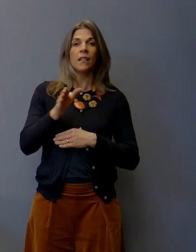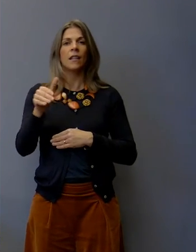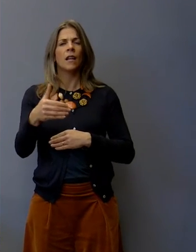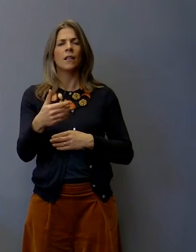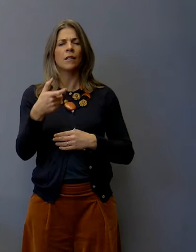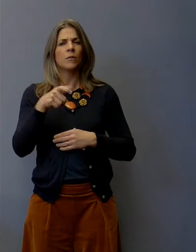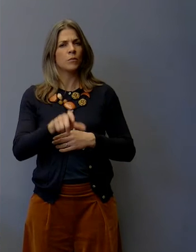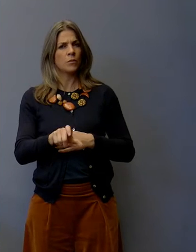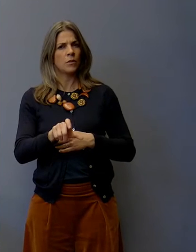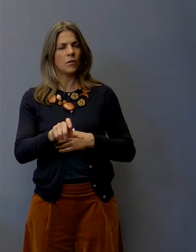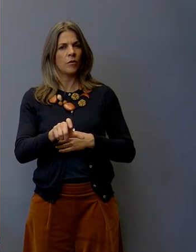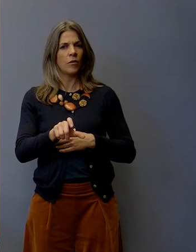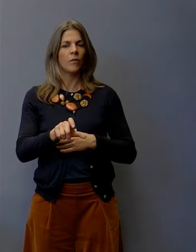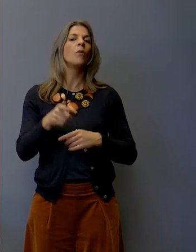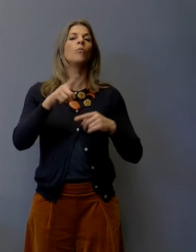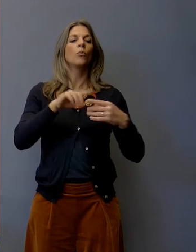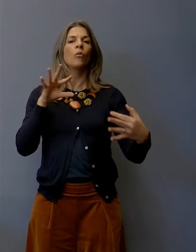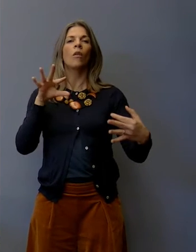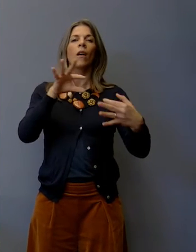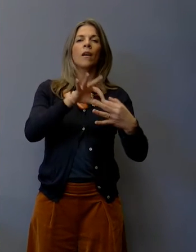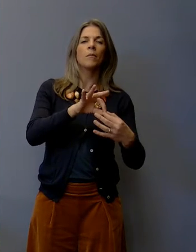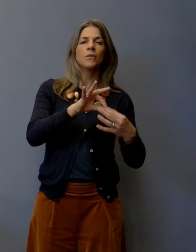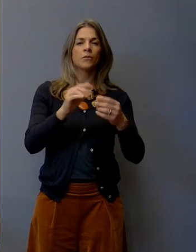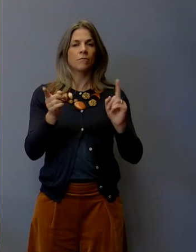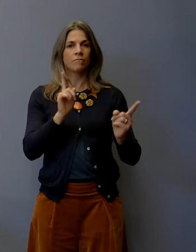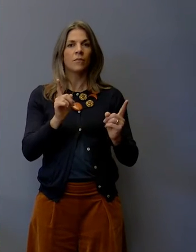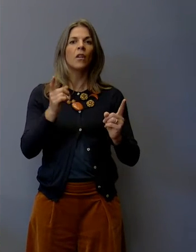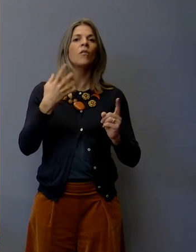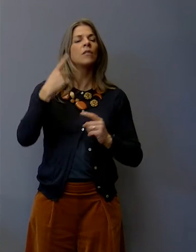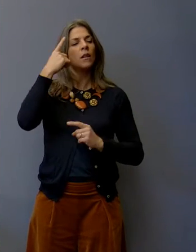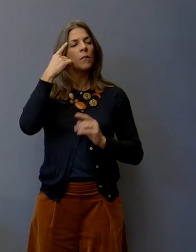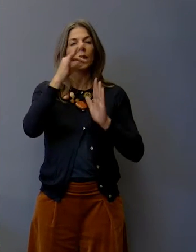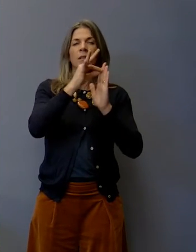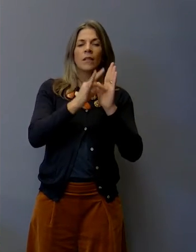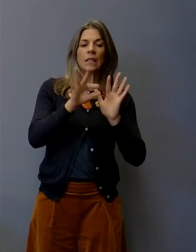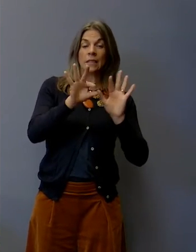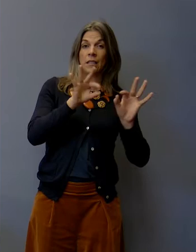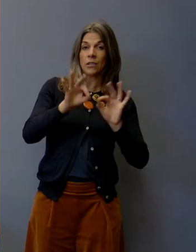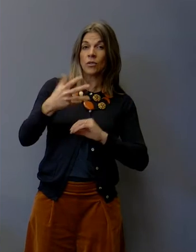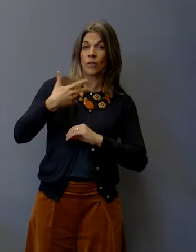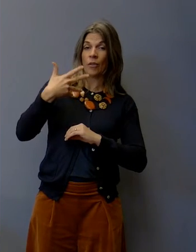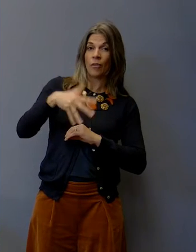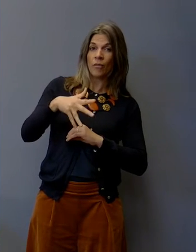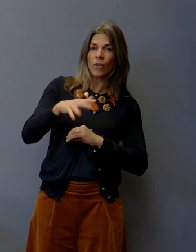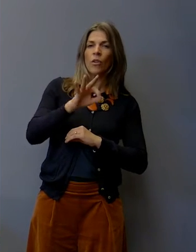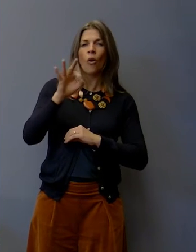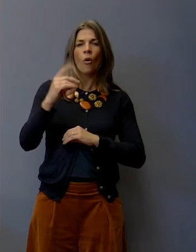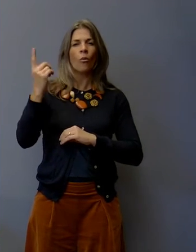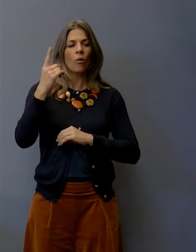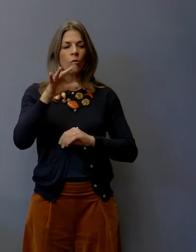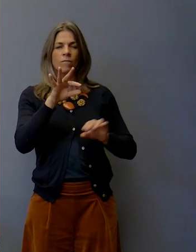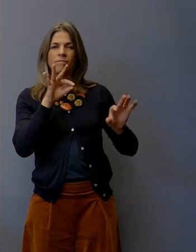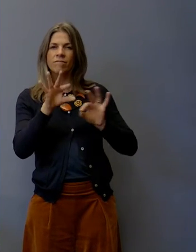collegate vogliamo sapere se i criteri adottati sono frutto di reale selezione oppure sono scelte integrati tra di loro